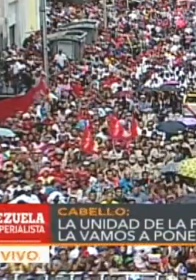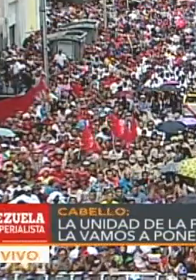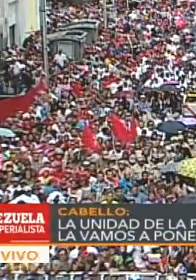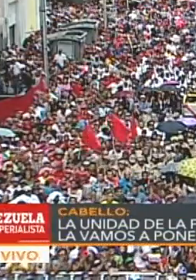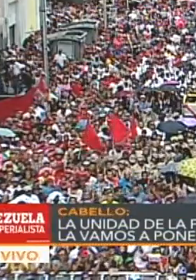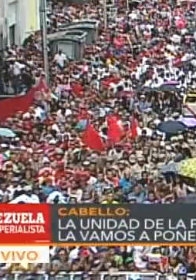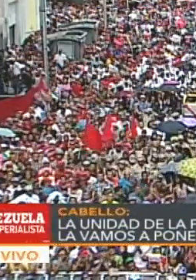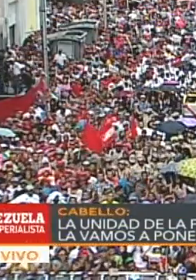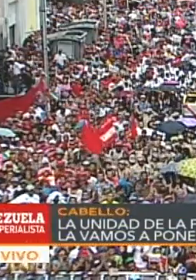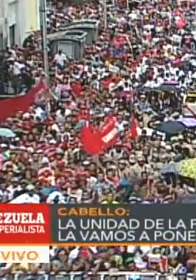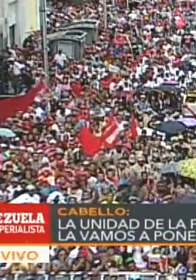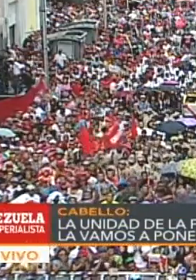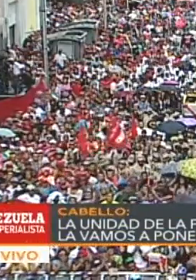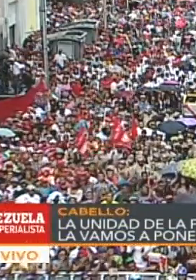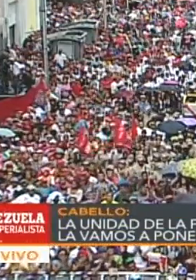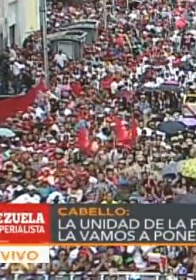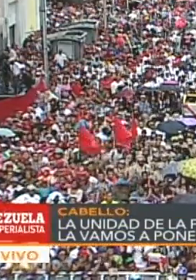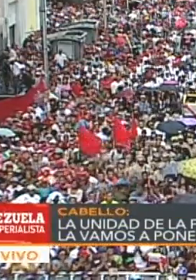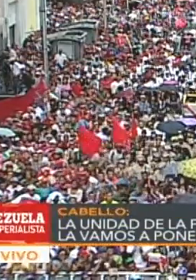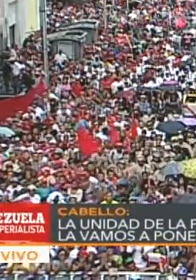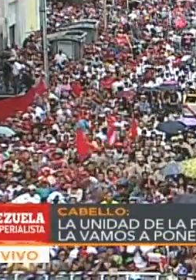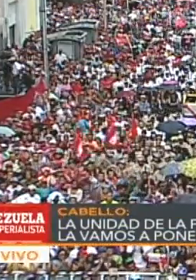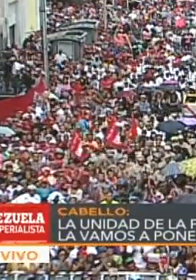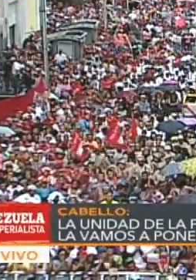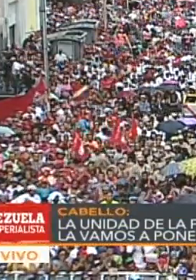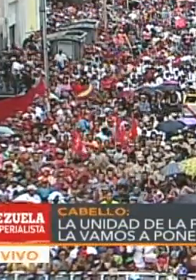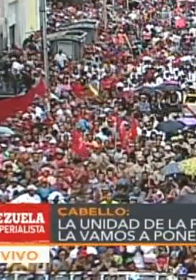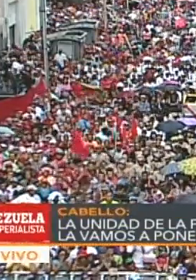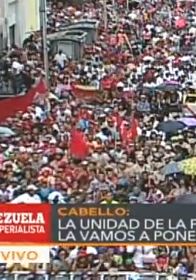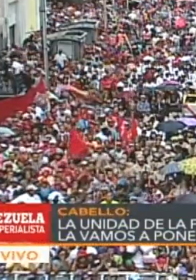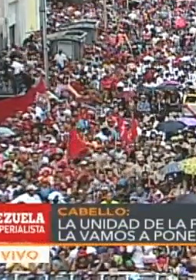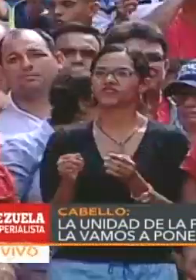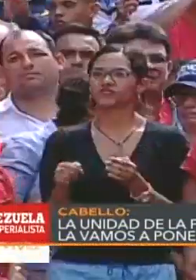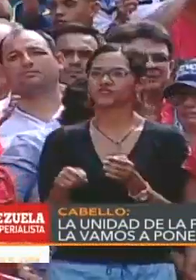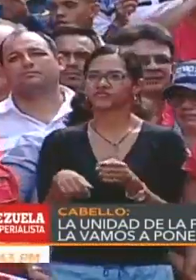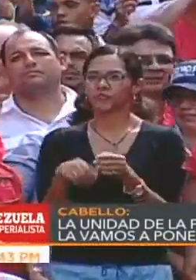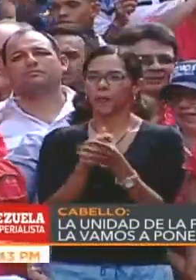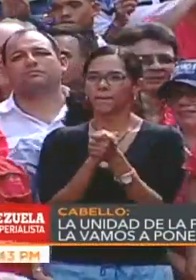Palacio Legislativo, que es la sede del poder popular verdadero.